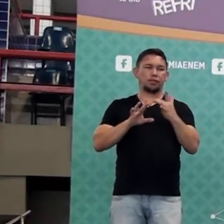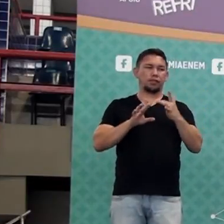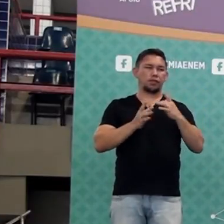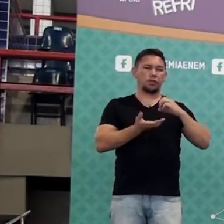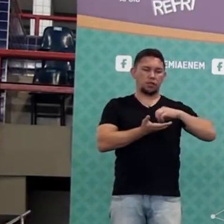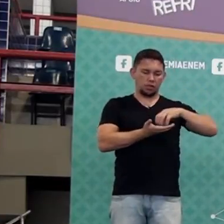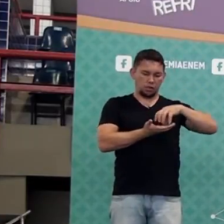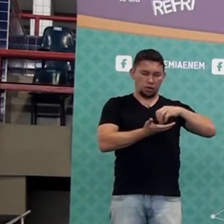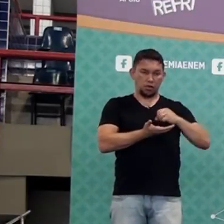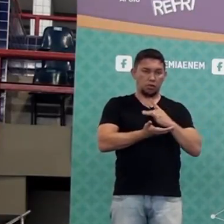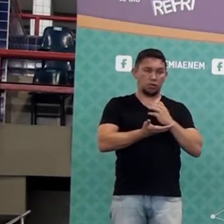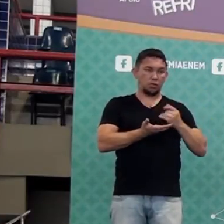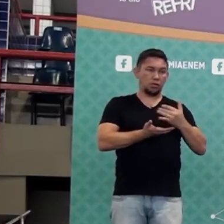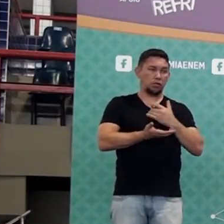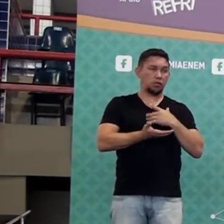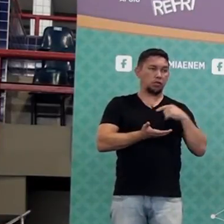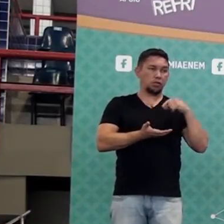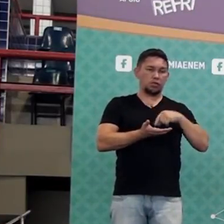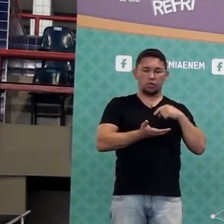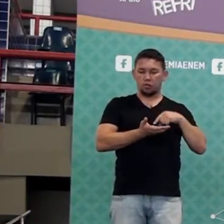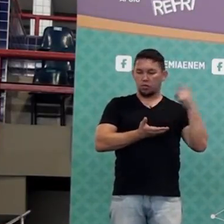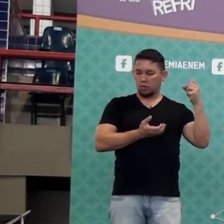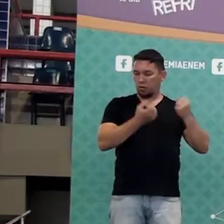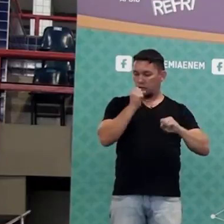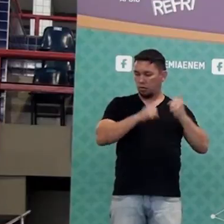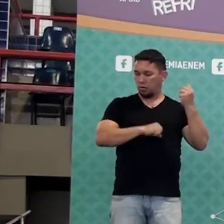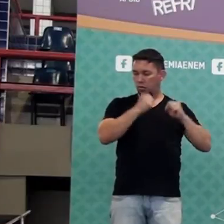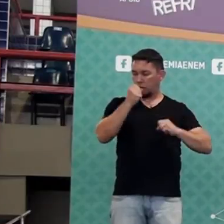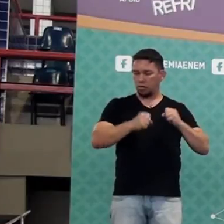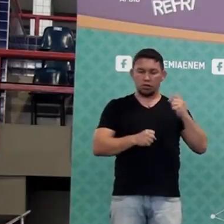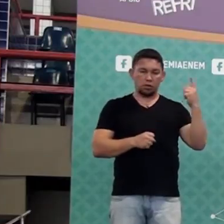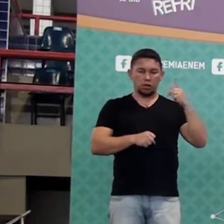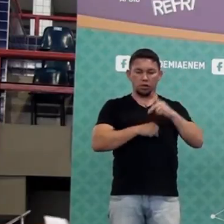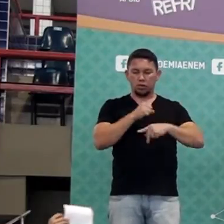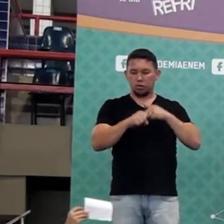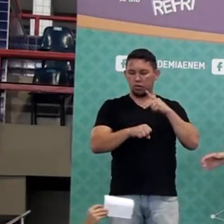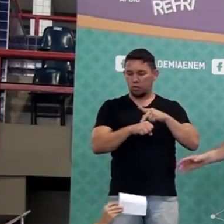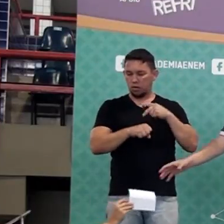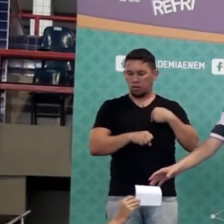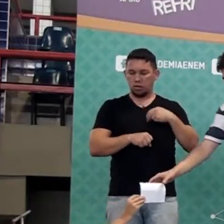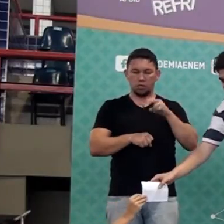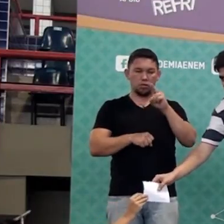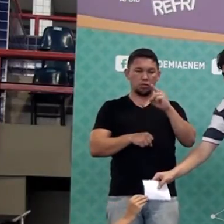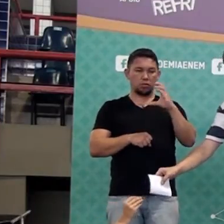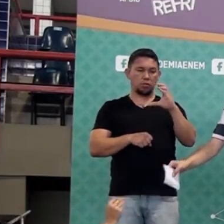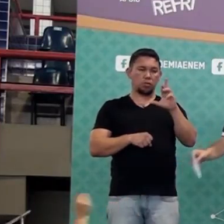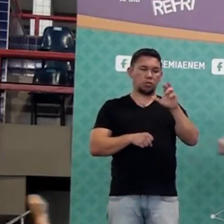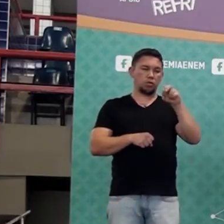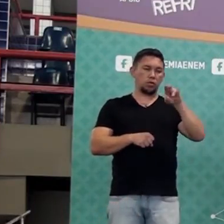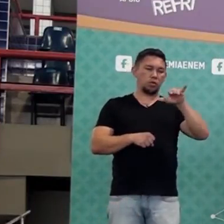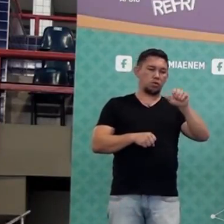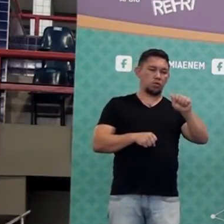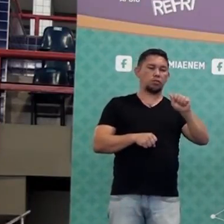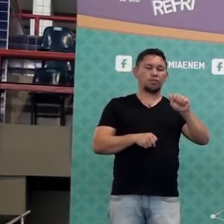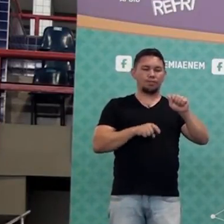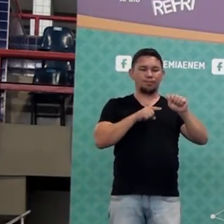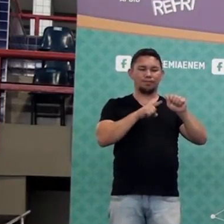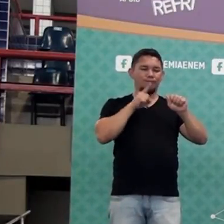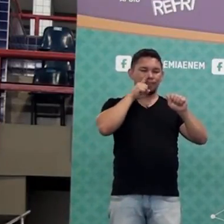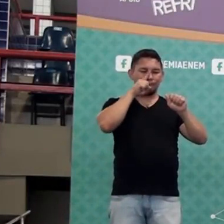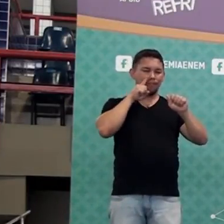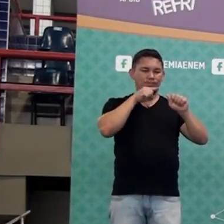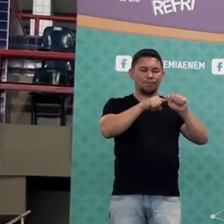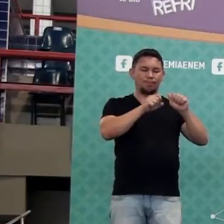essa radiação. Então, o acidente de Chernobyl, lá em 1986, é considerado o acidente mais